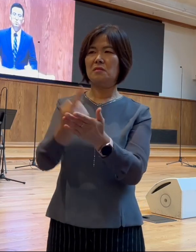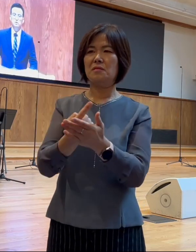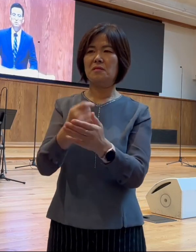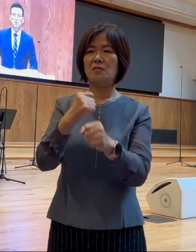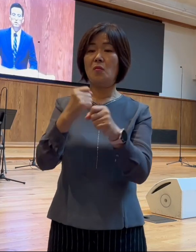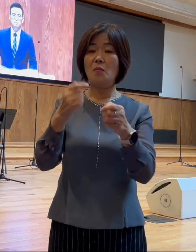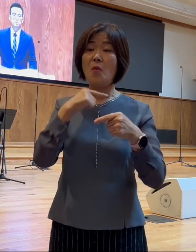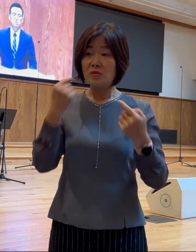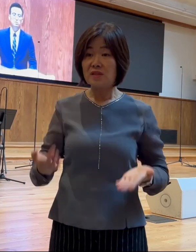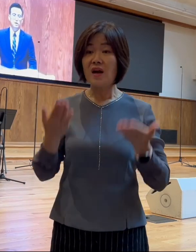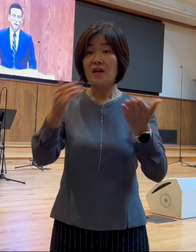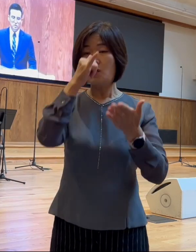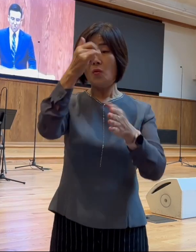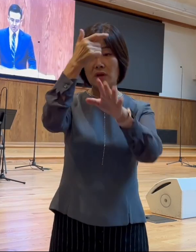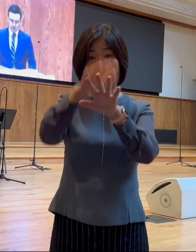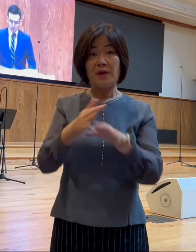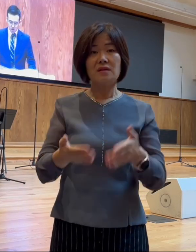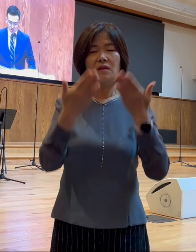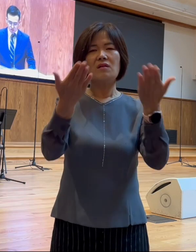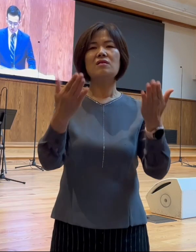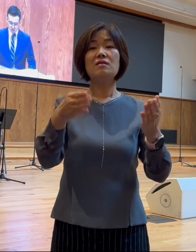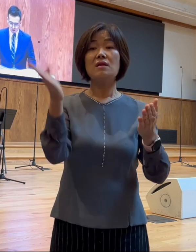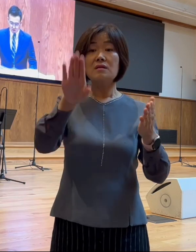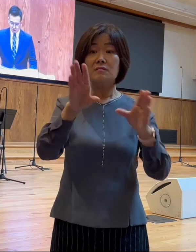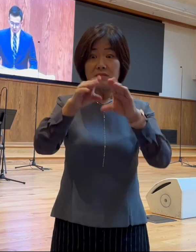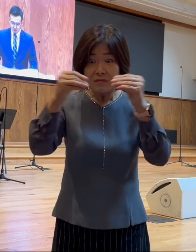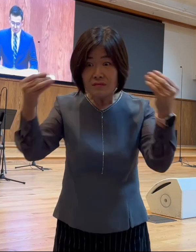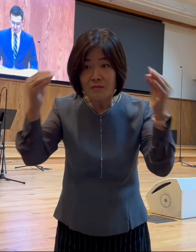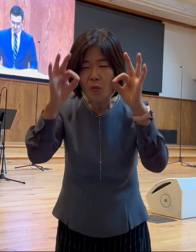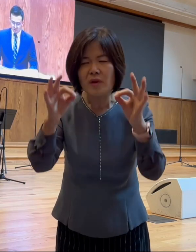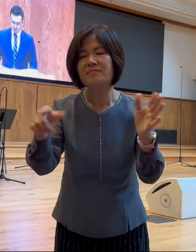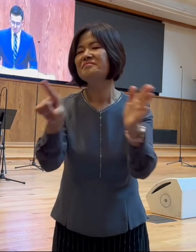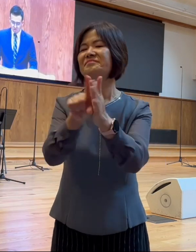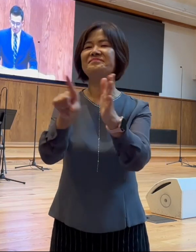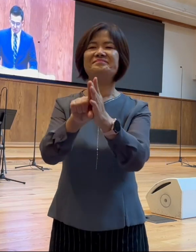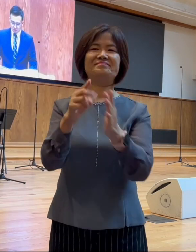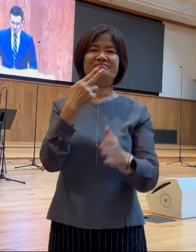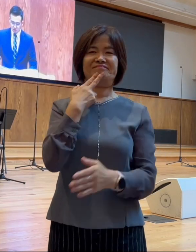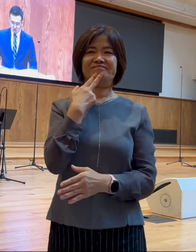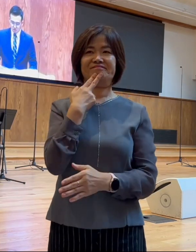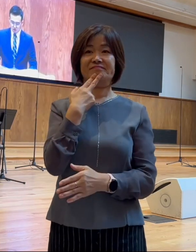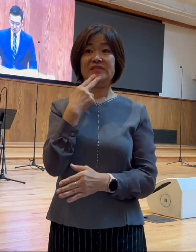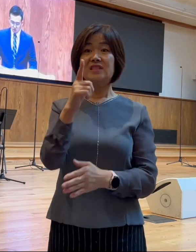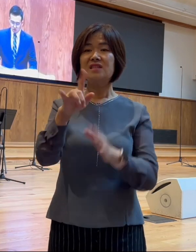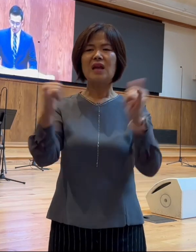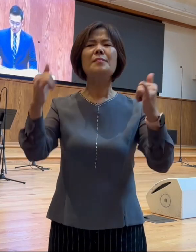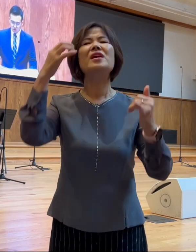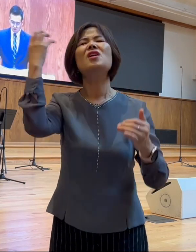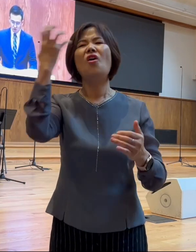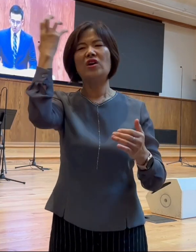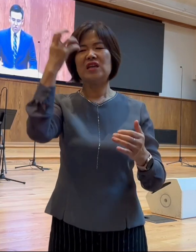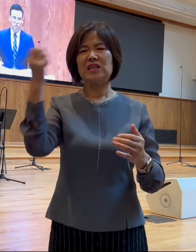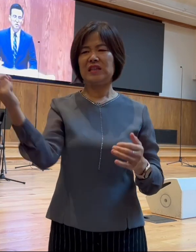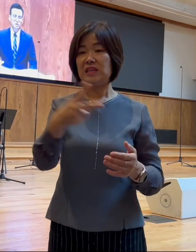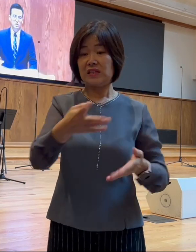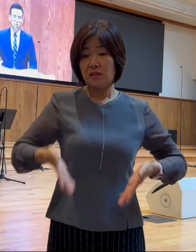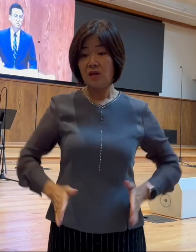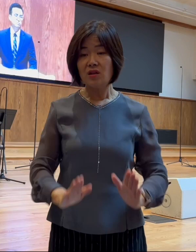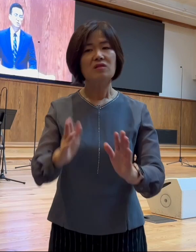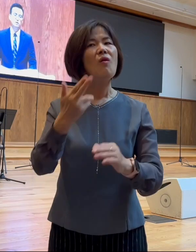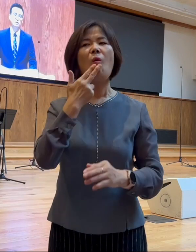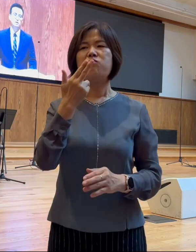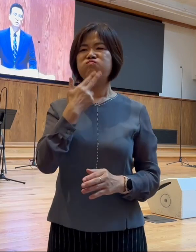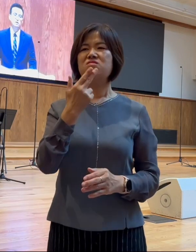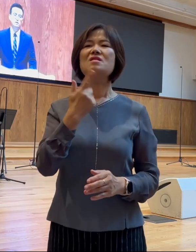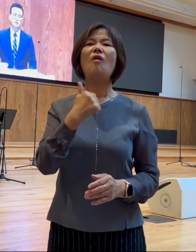하고 봉사도 하고 예배도 드리고 다 하지만 사실은 믿음이 아닙니다. 그 사람의 영이 거듭난 적이